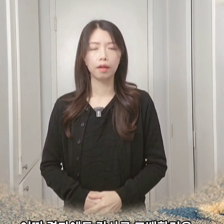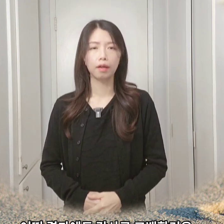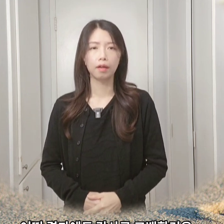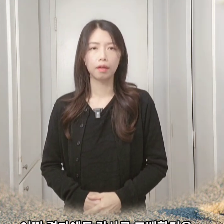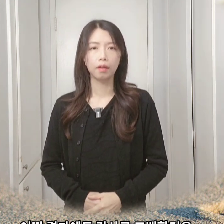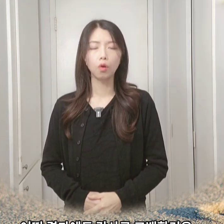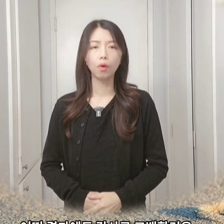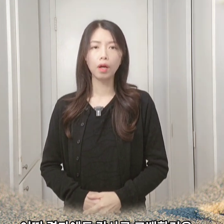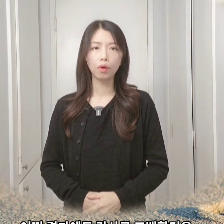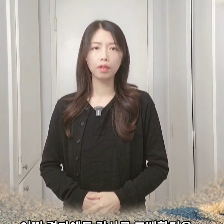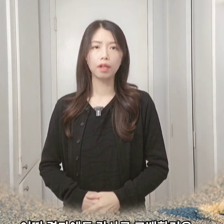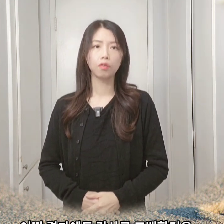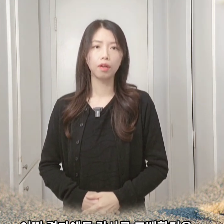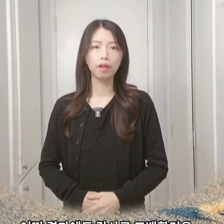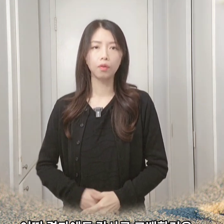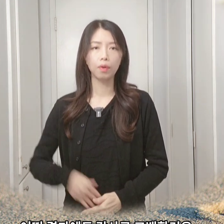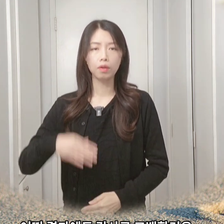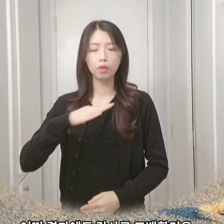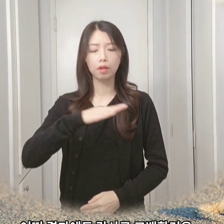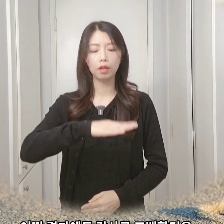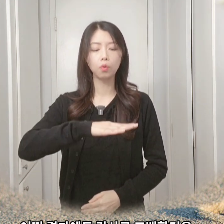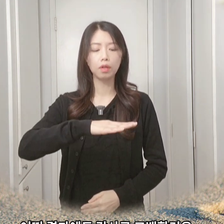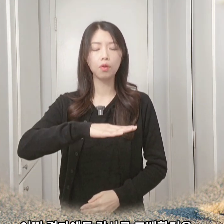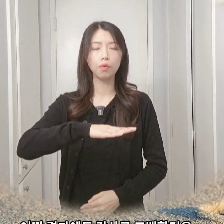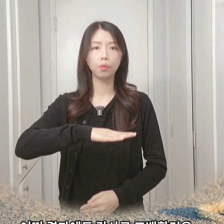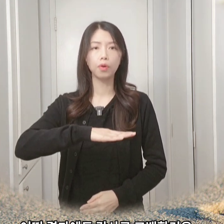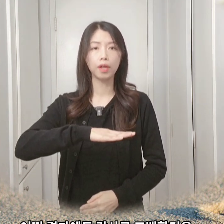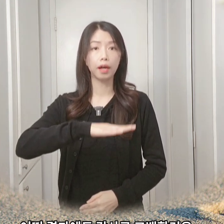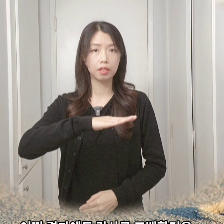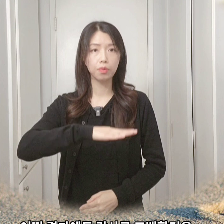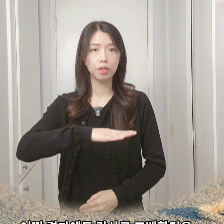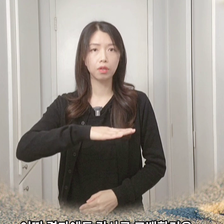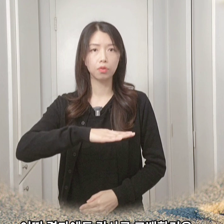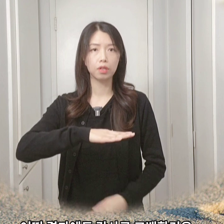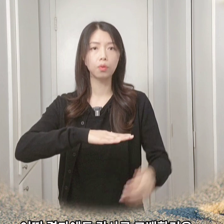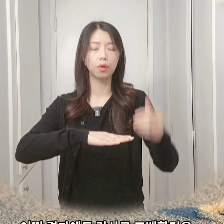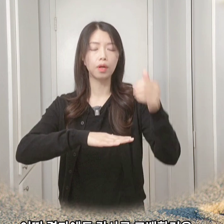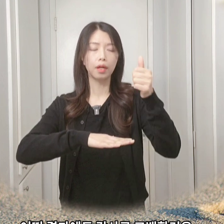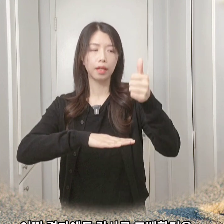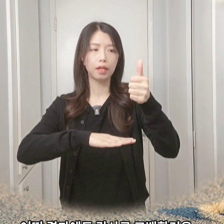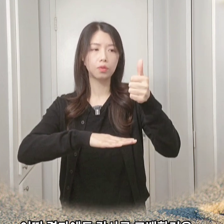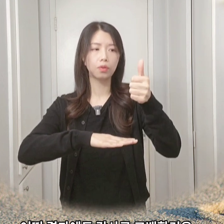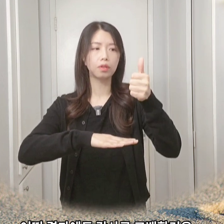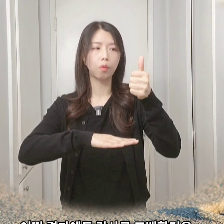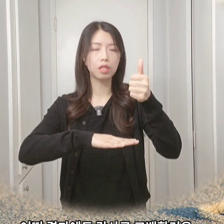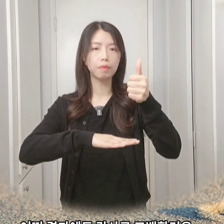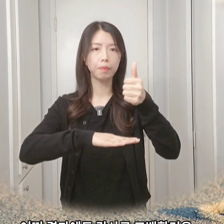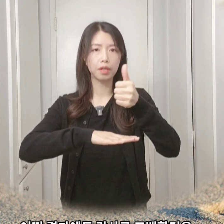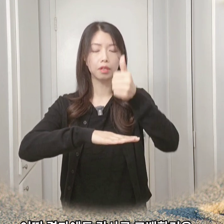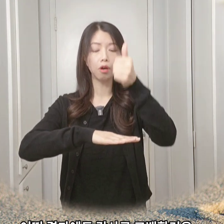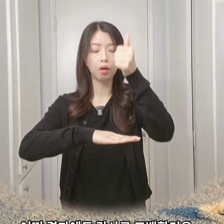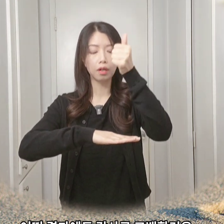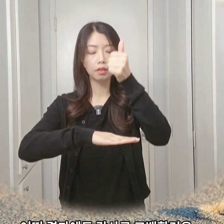결과, 결과라고 한 뜻의 수어는 왼손이 이렇게 손등이 위로 보이게 가슴 밑에 두시고 다른